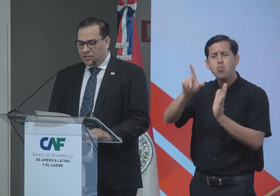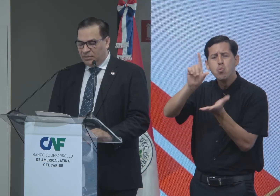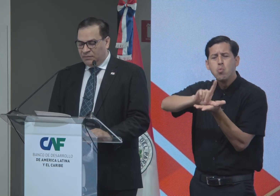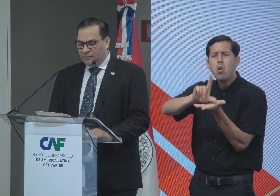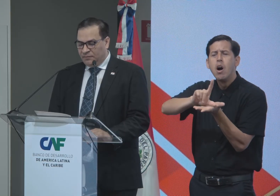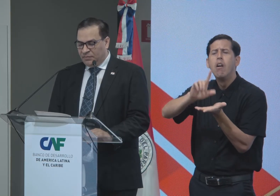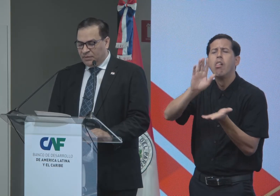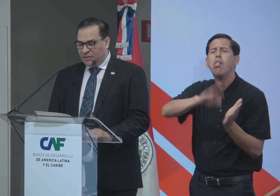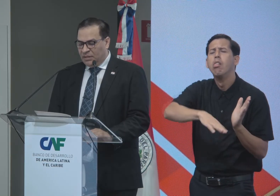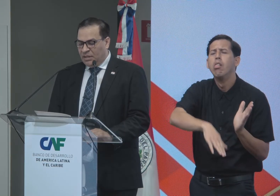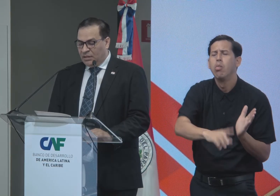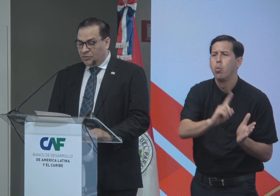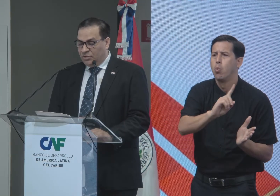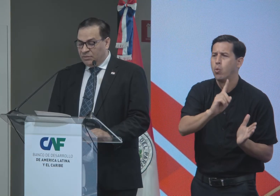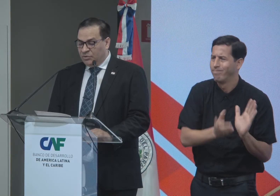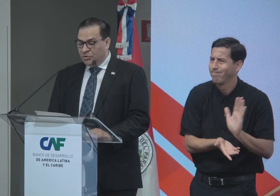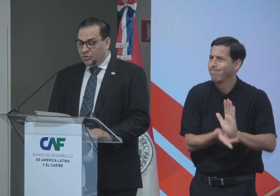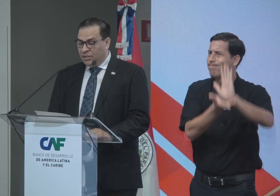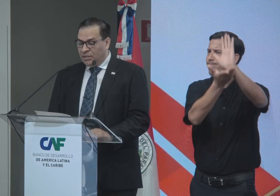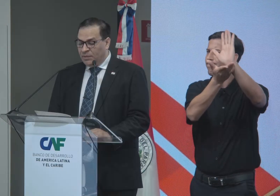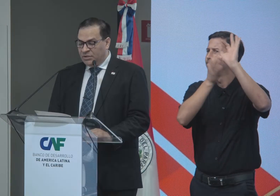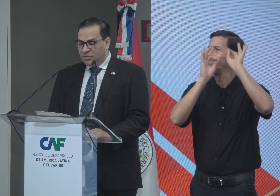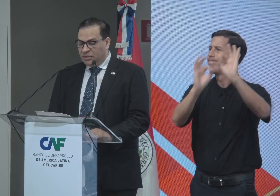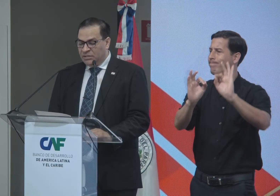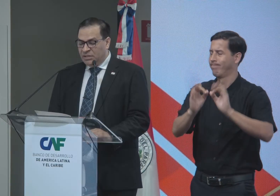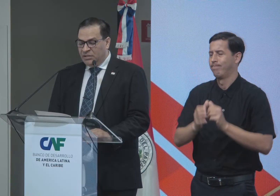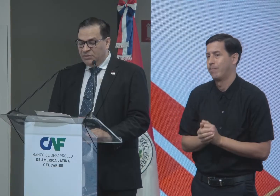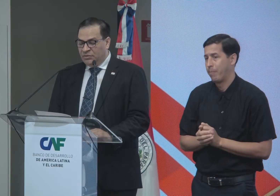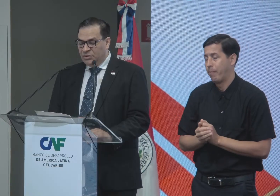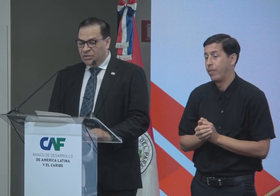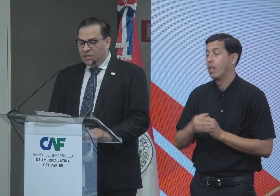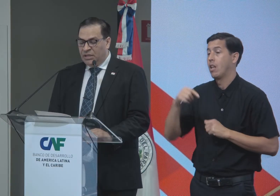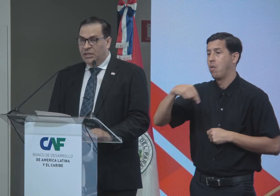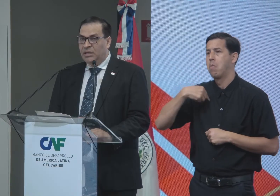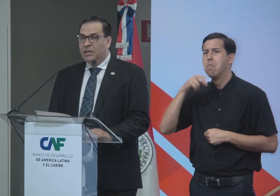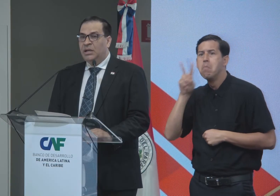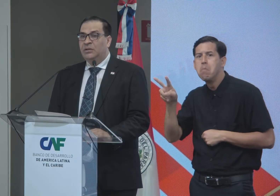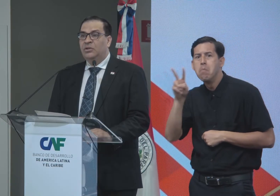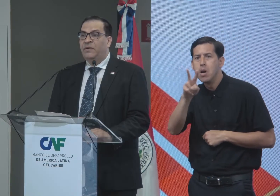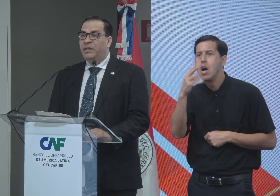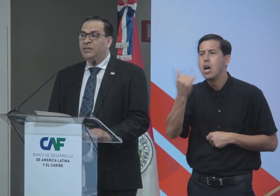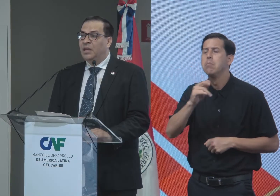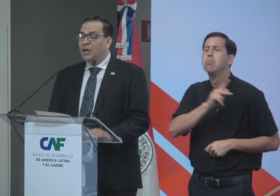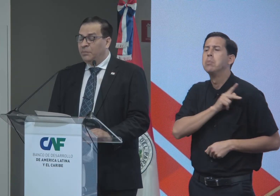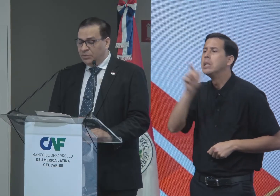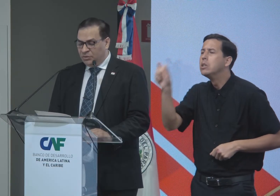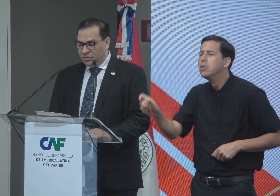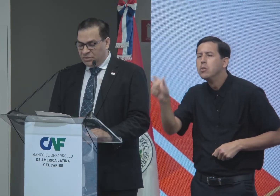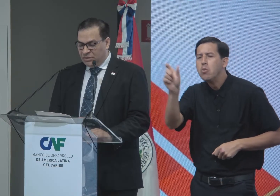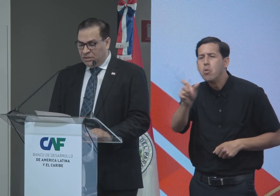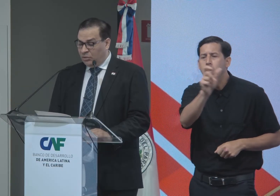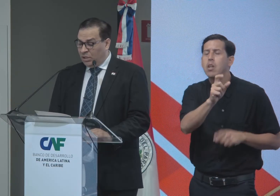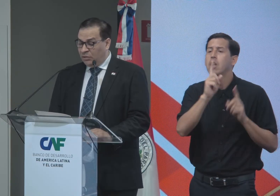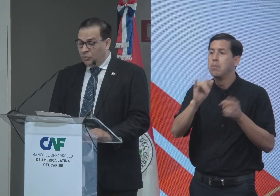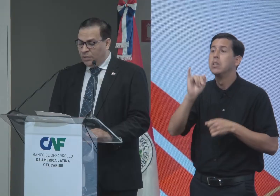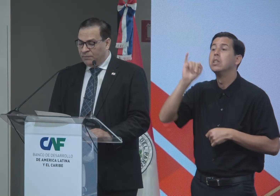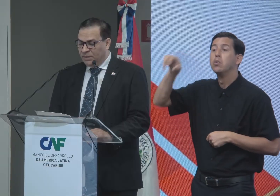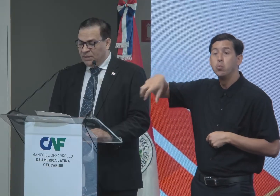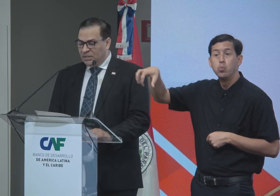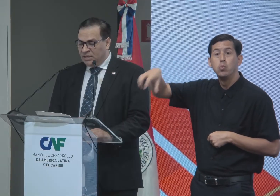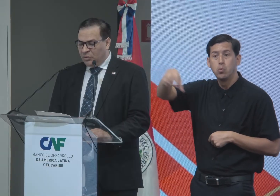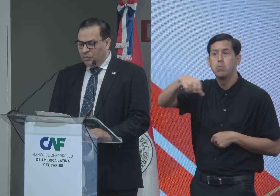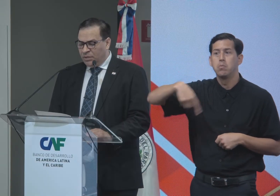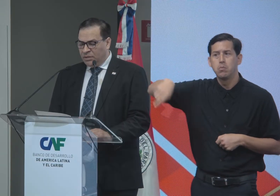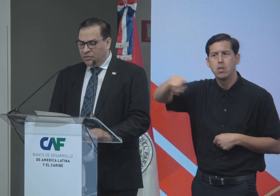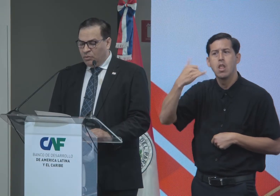sociedad. Reconocemos hoy a las personas e instituciones que, en los diferentes ámbitos en los que actúan,